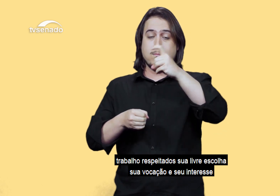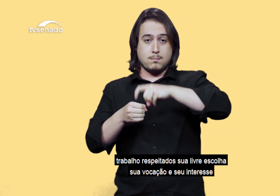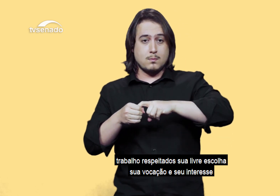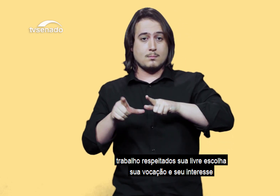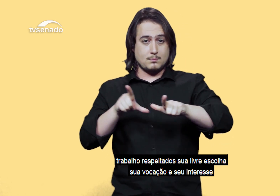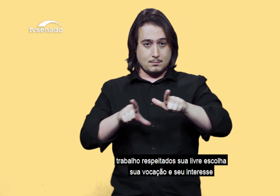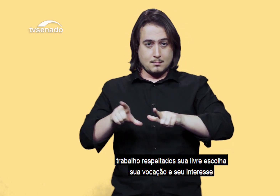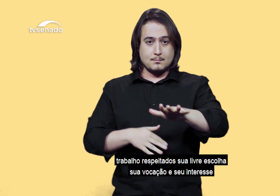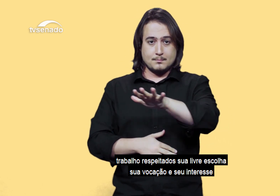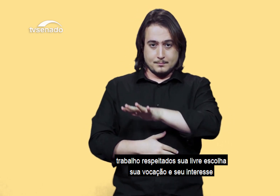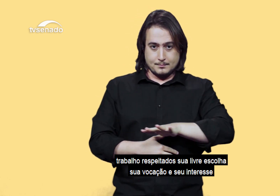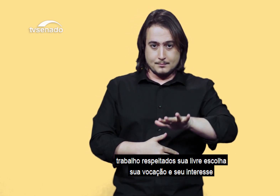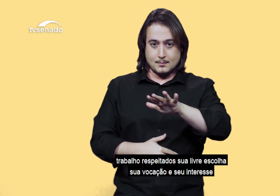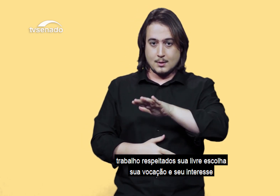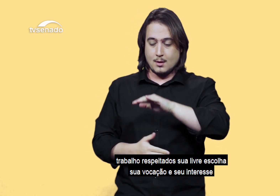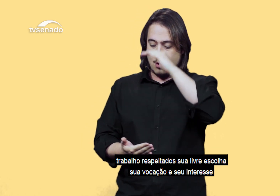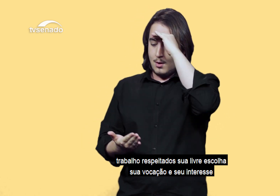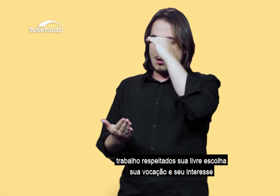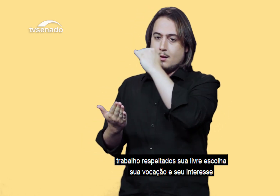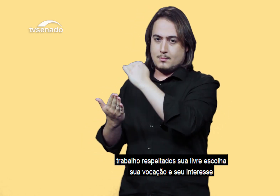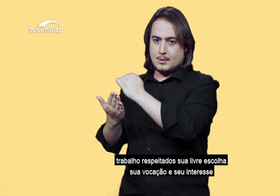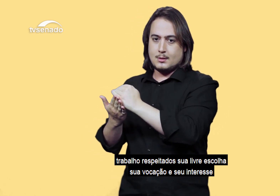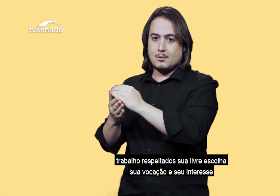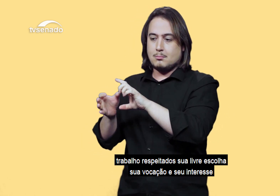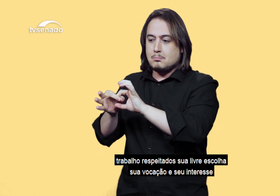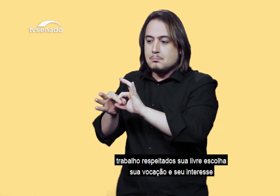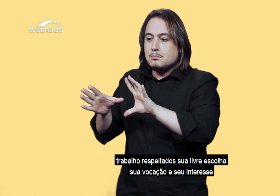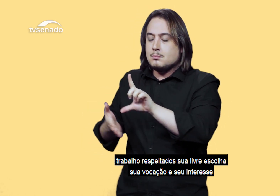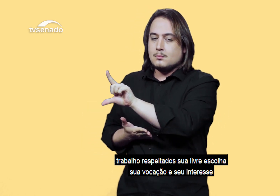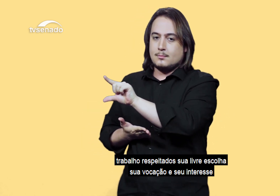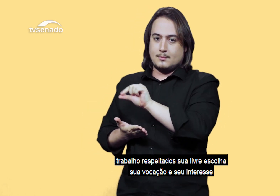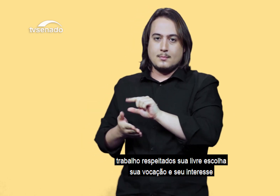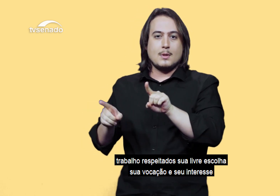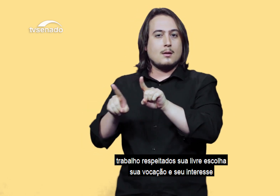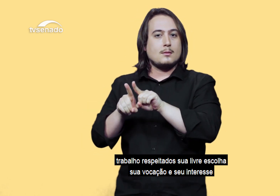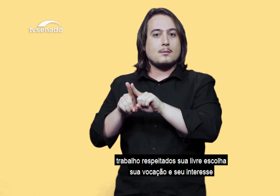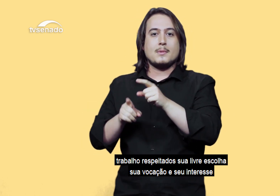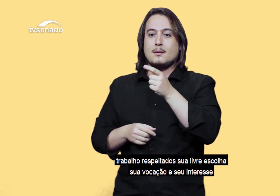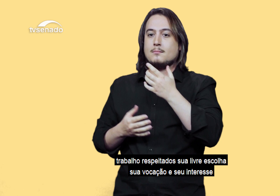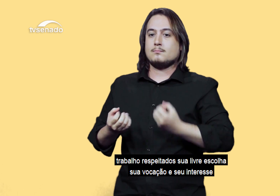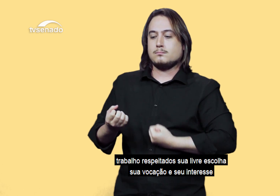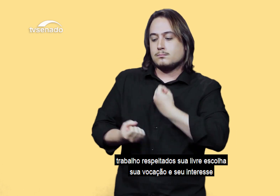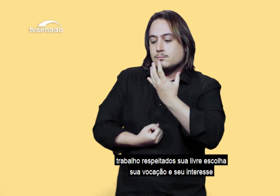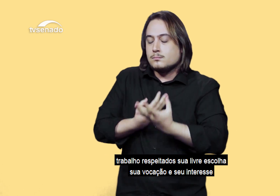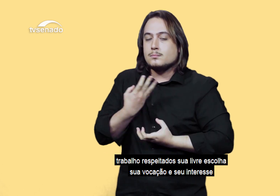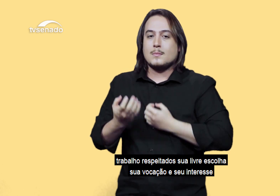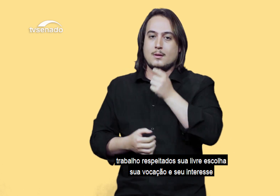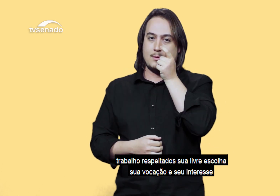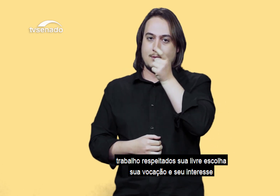trabalho, respeitados sua livre escolha, sua vocação e seu interesse.